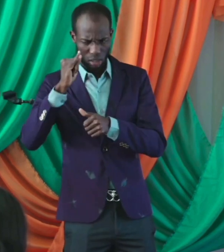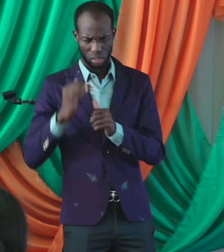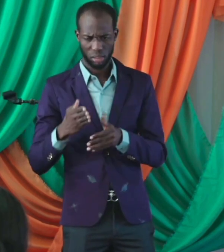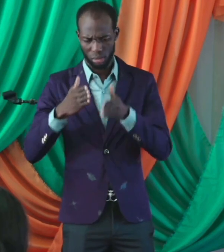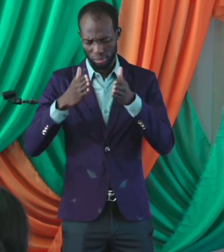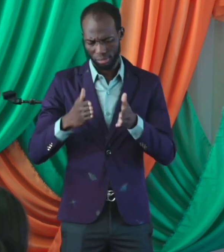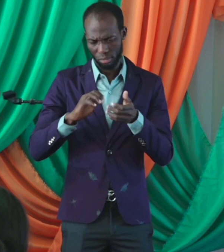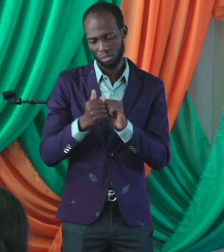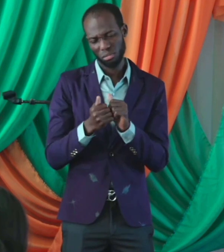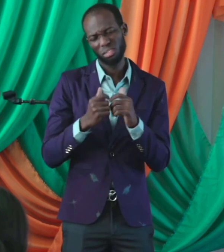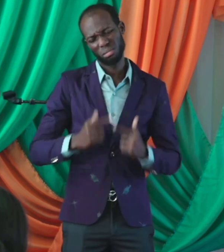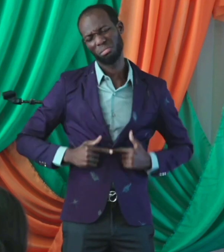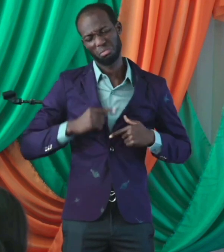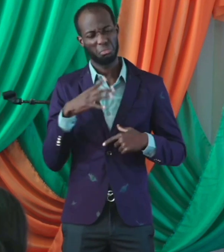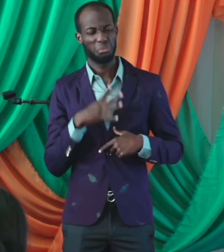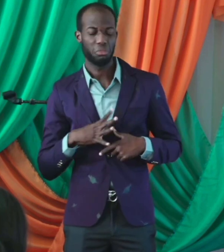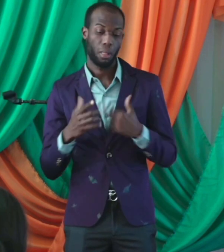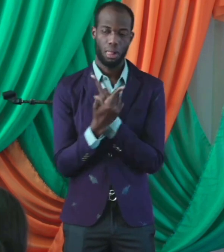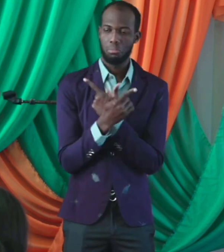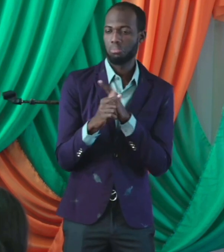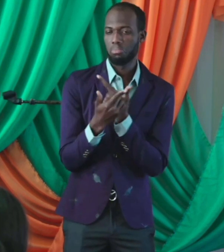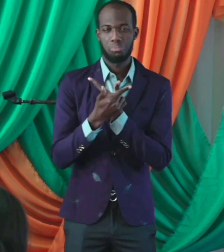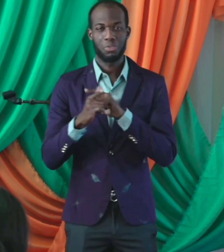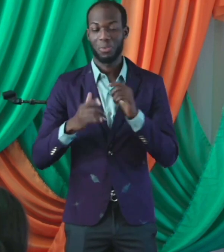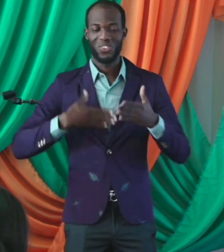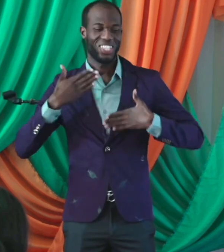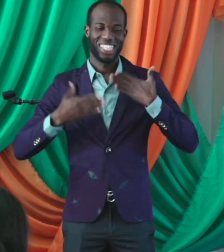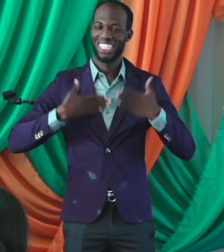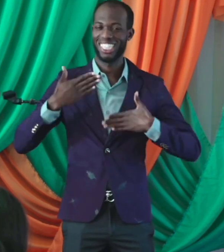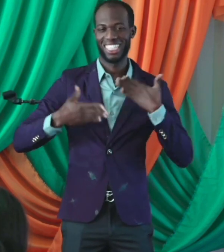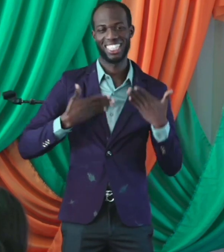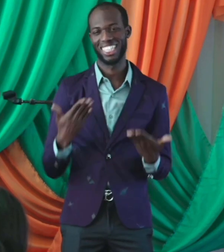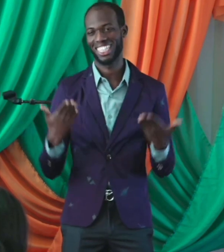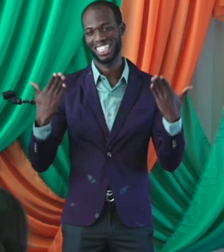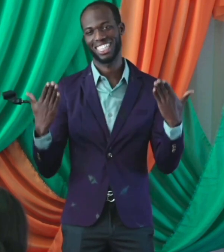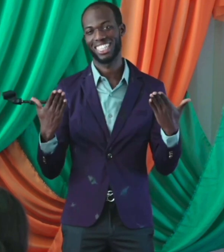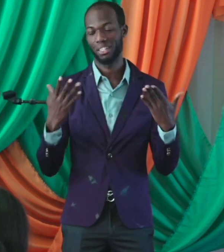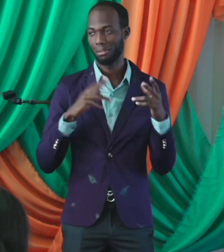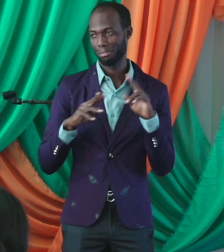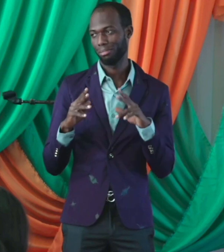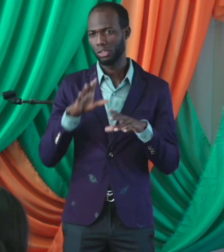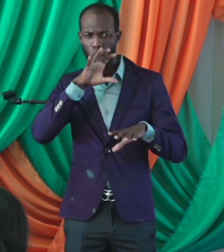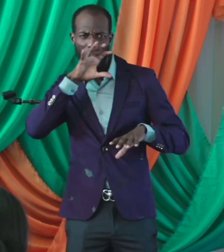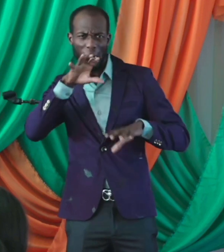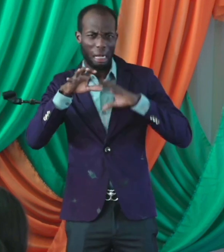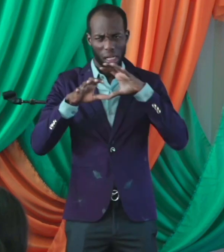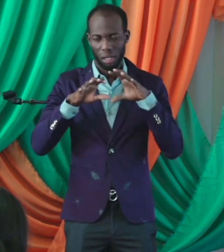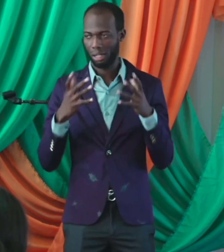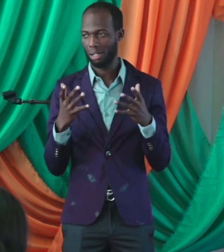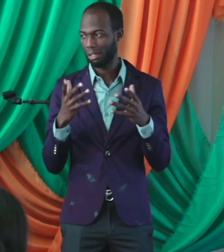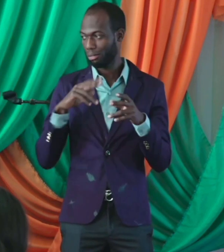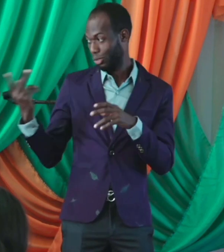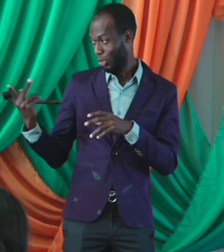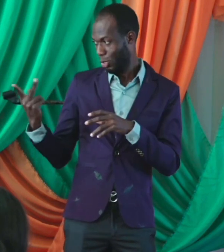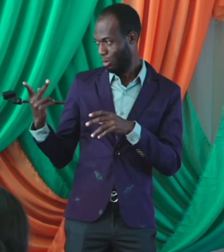d'aspirer à un mieux vivre, à la liberté et au bonheur. Et donc, son cri qui sortit dans le pays là,